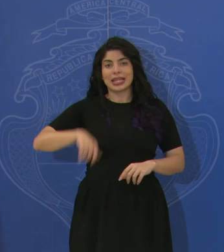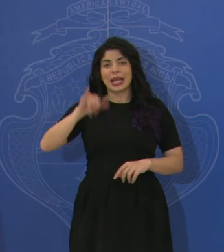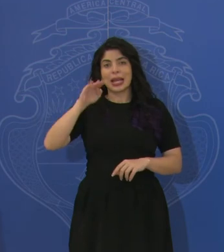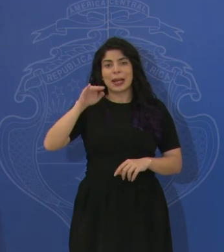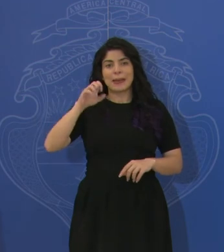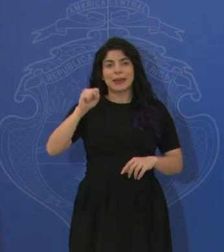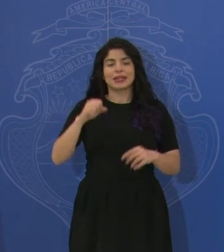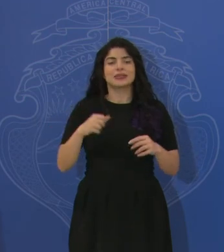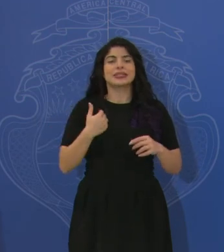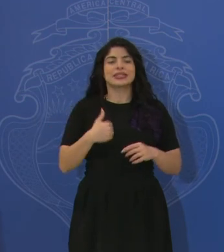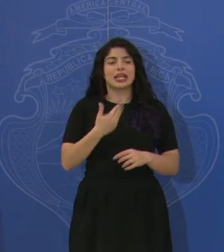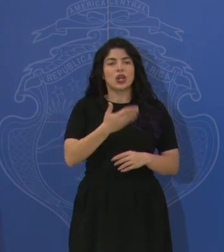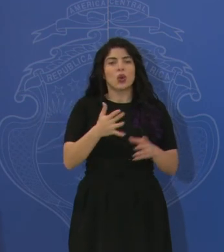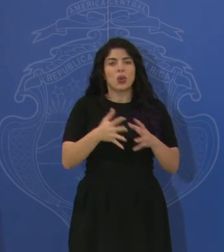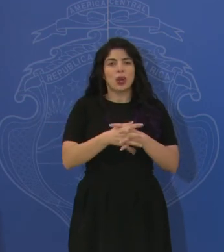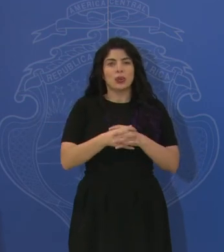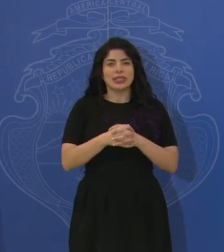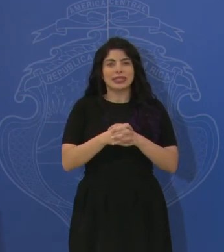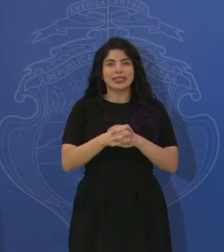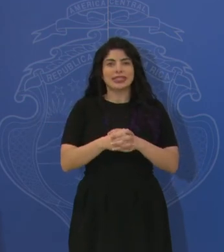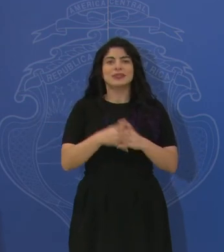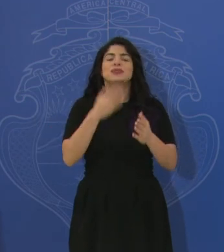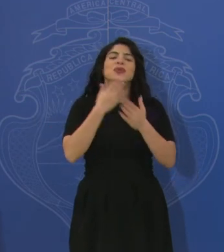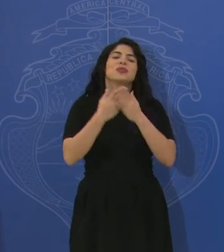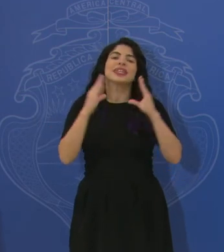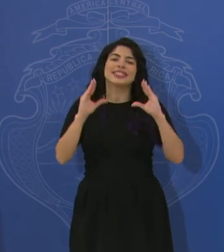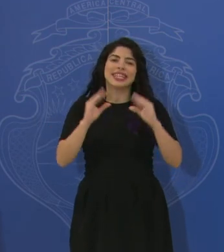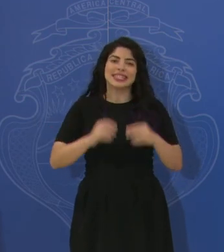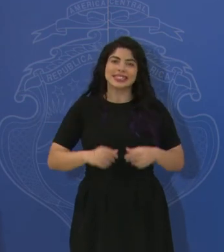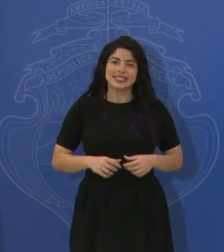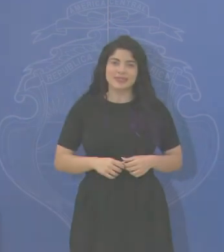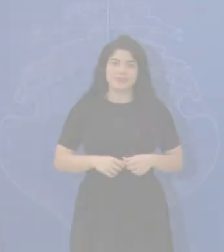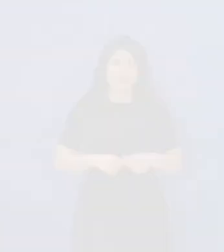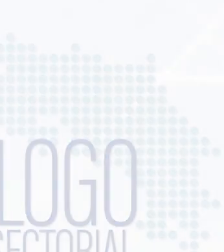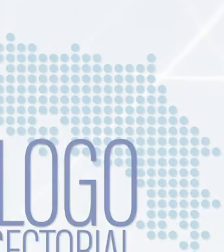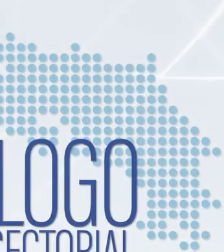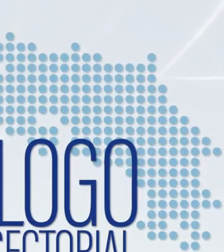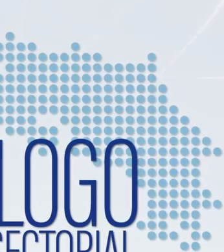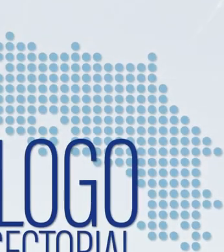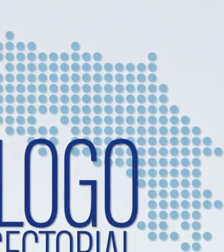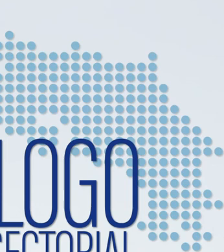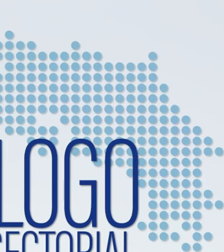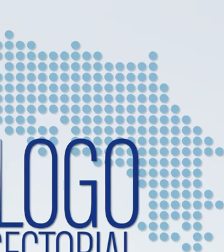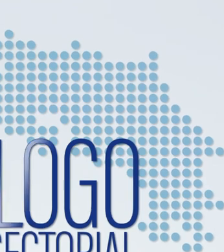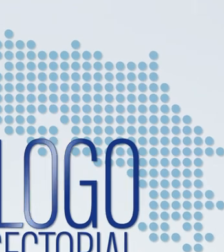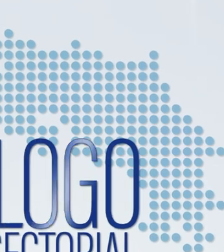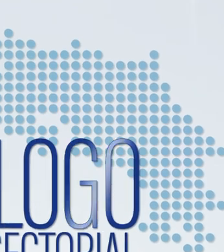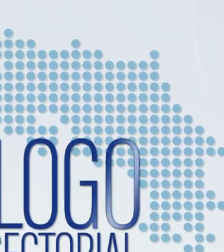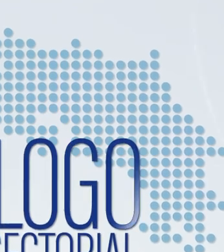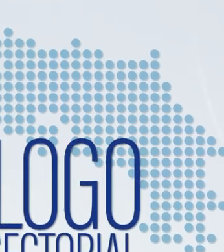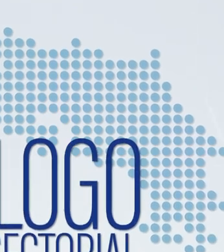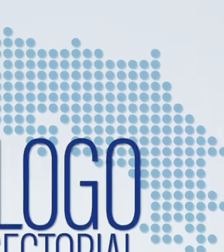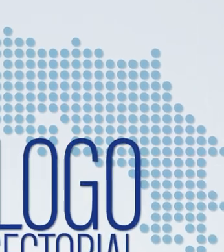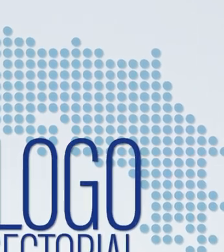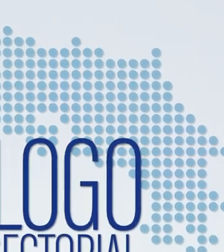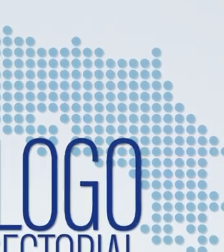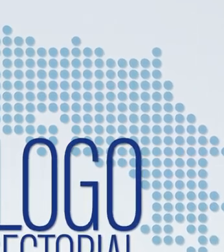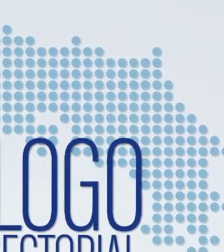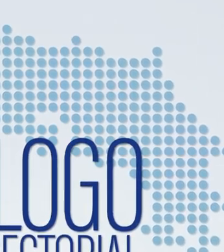de Limas, el señor Juan Luis Bermúdez. Muy buenas tardes. Gracias. Gracias. Gracias. Gracias. Gracias. Gracias. Gracias.